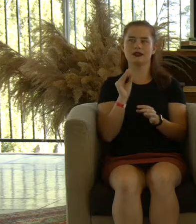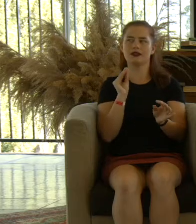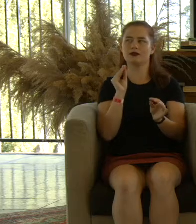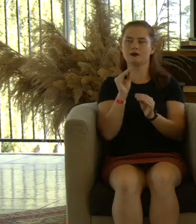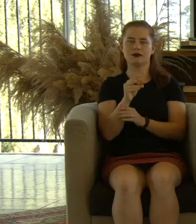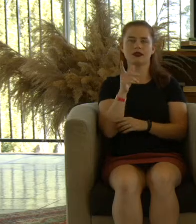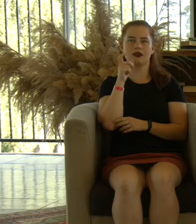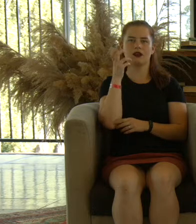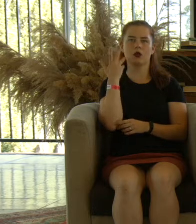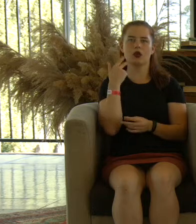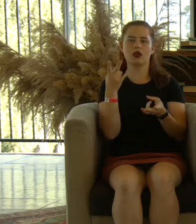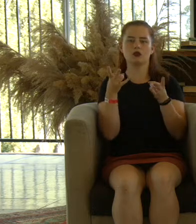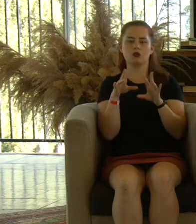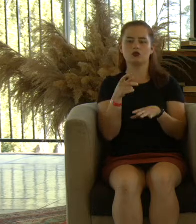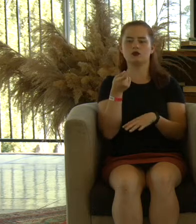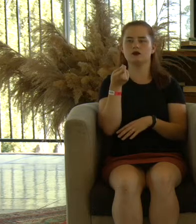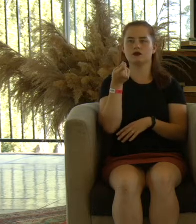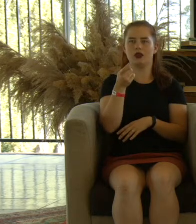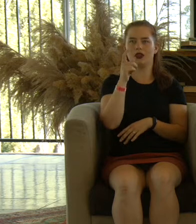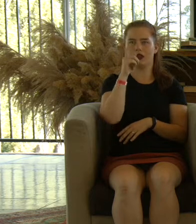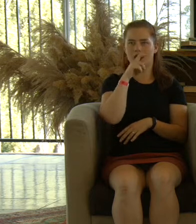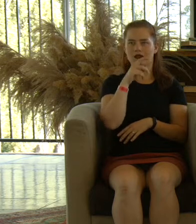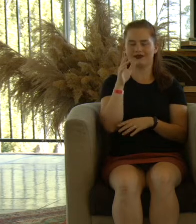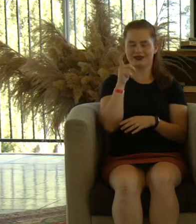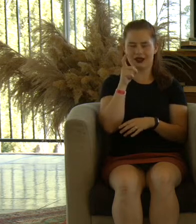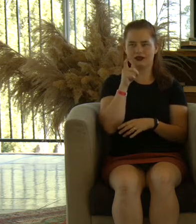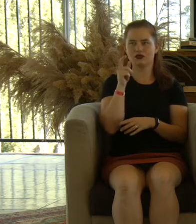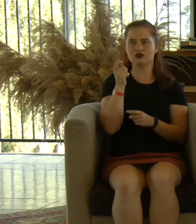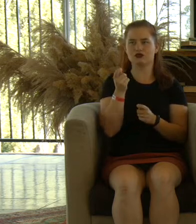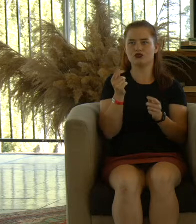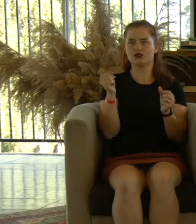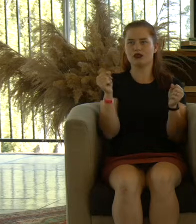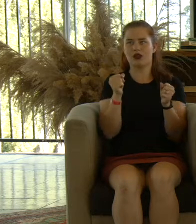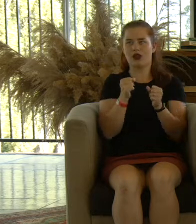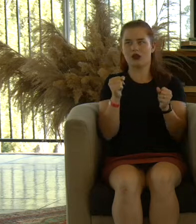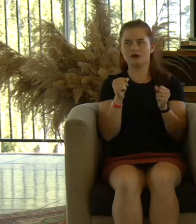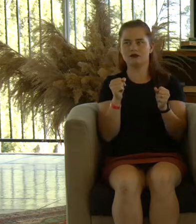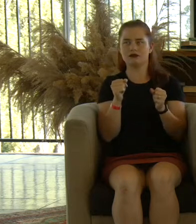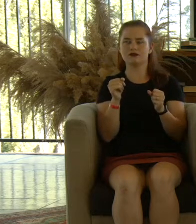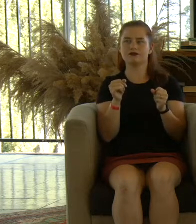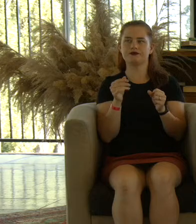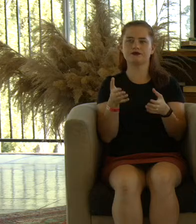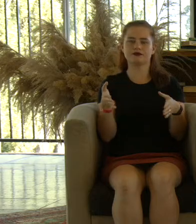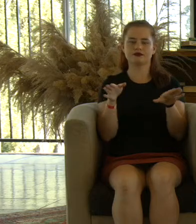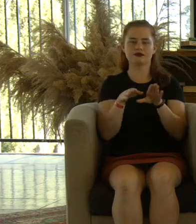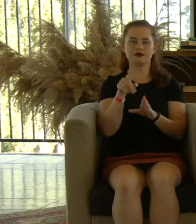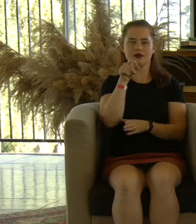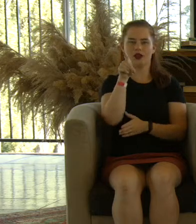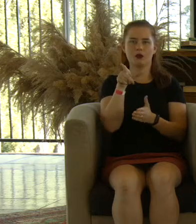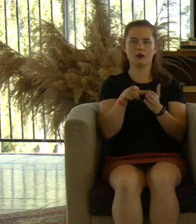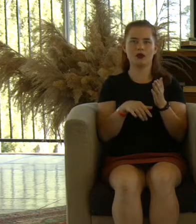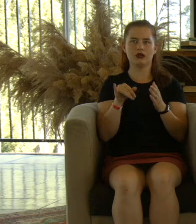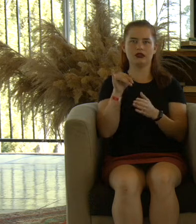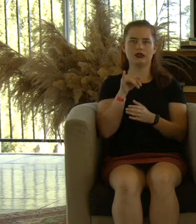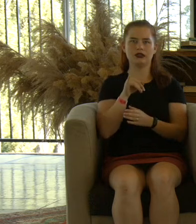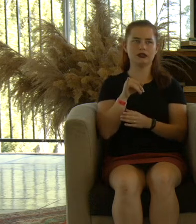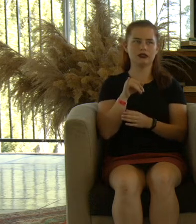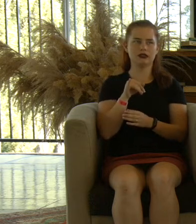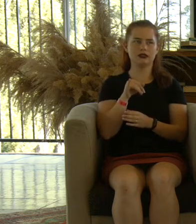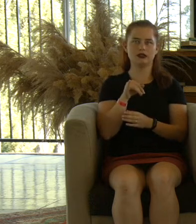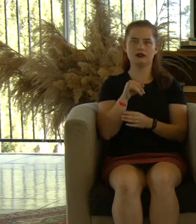остается немножко-немножко сахара, его чуть-чуть охлаждают или не охлаждают, закрывают в бутылку и закрывают то